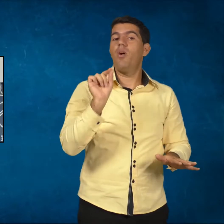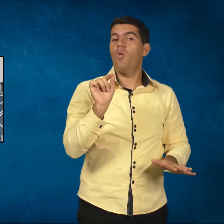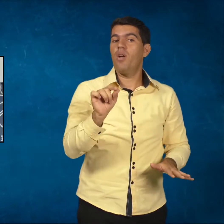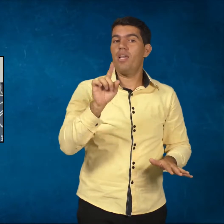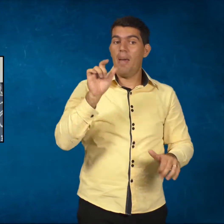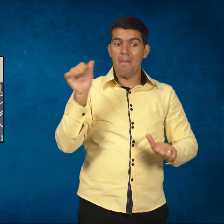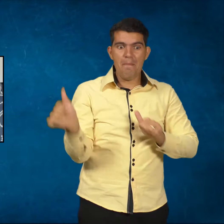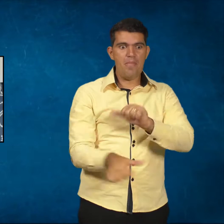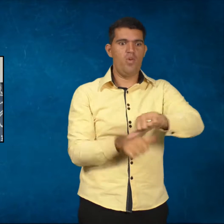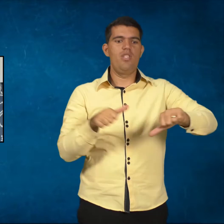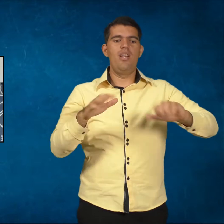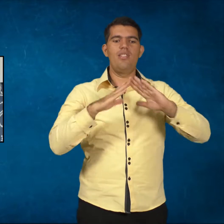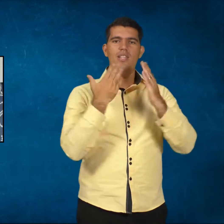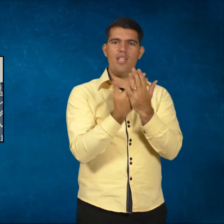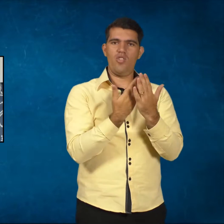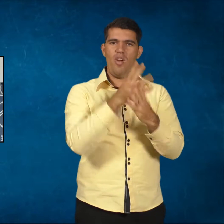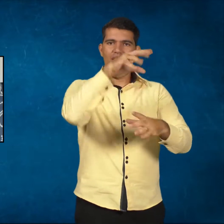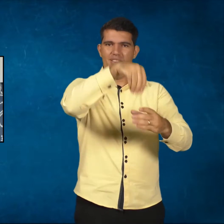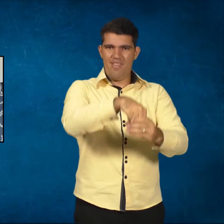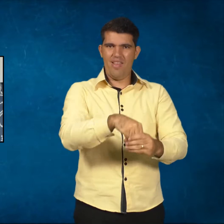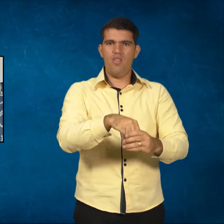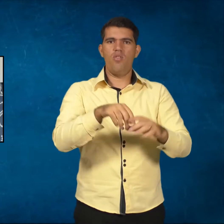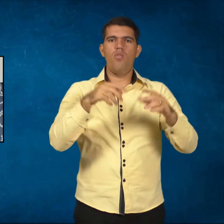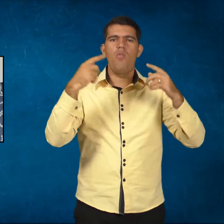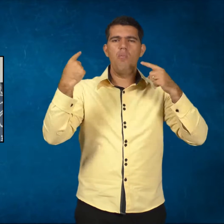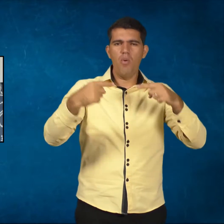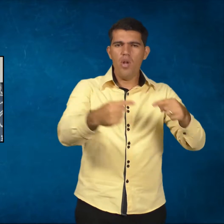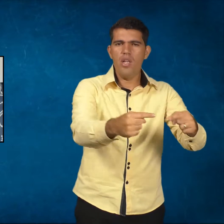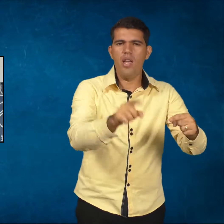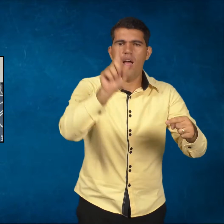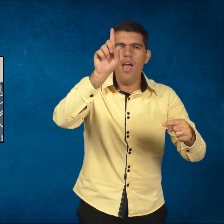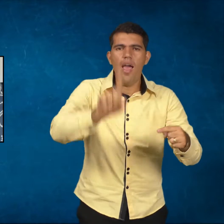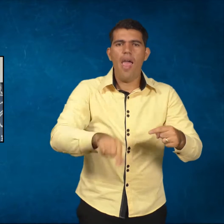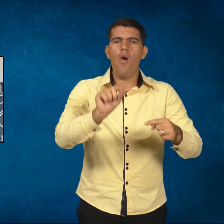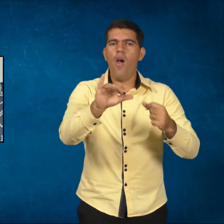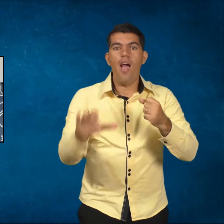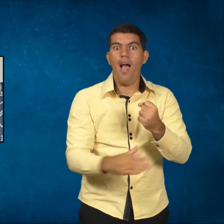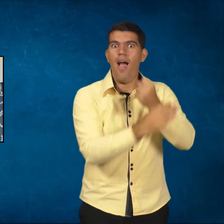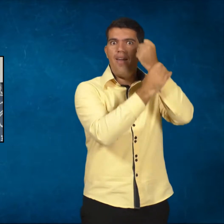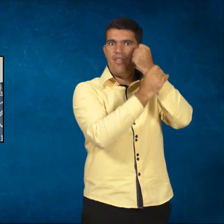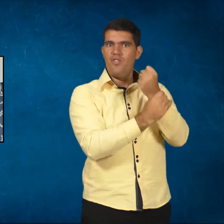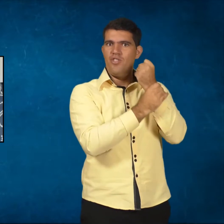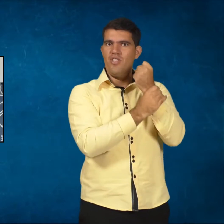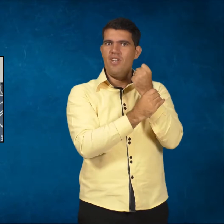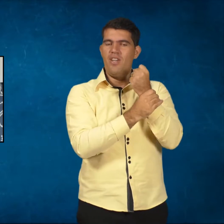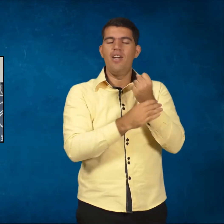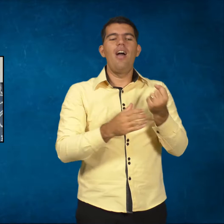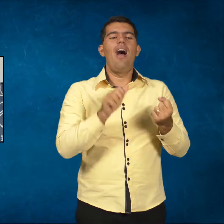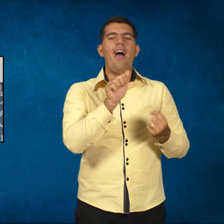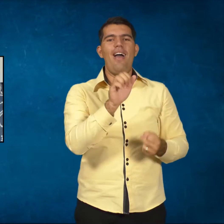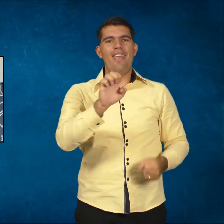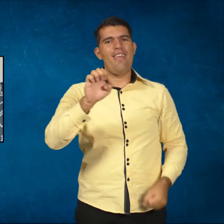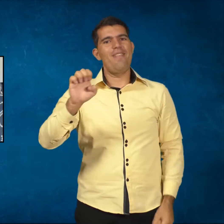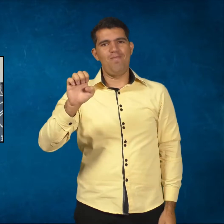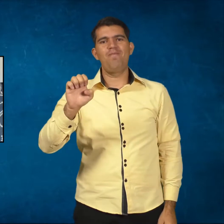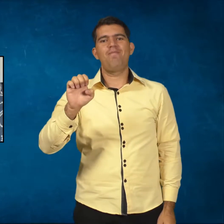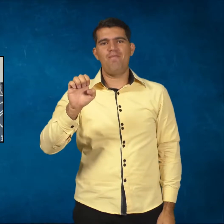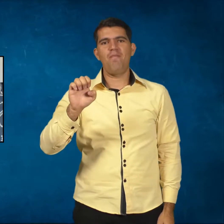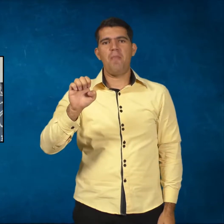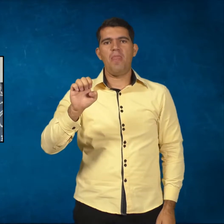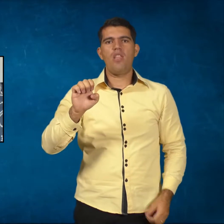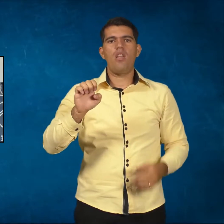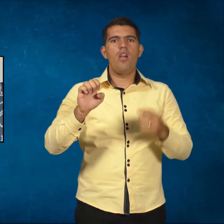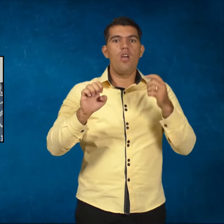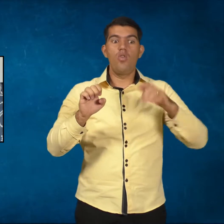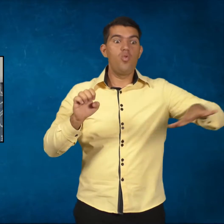principal mudança na escola, nesta política, foi a garantia do atendimento educacional especializado